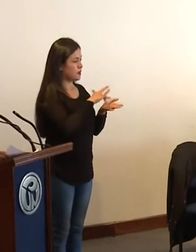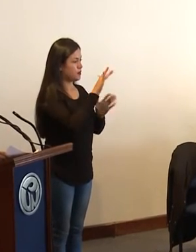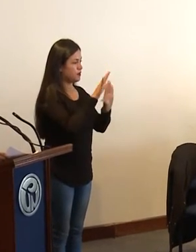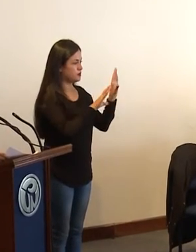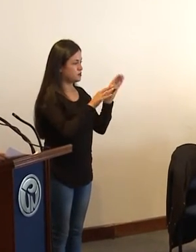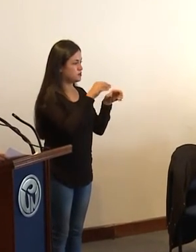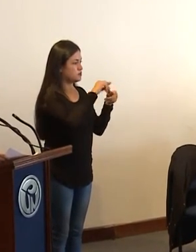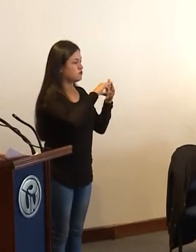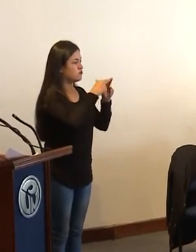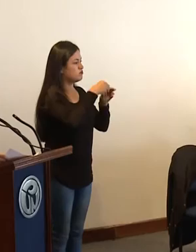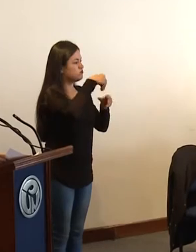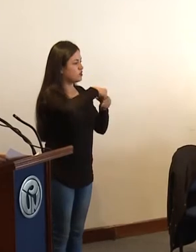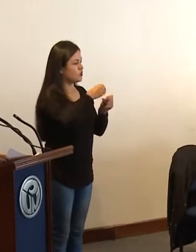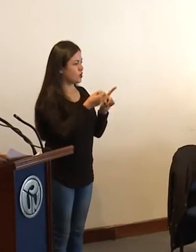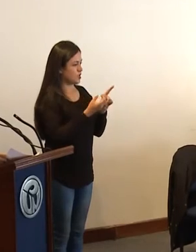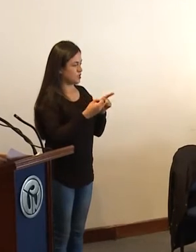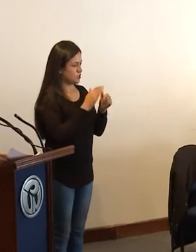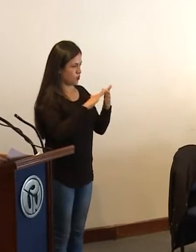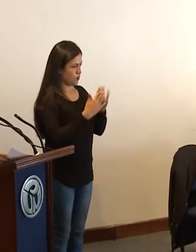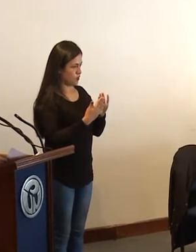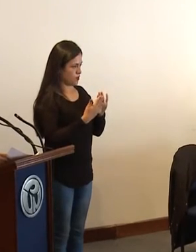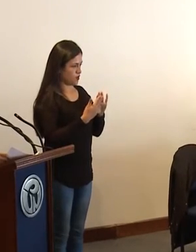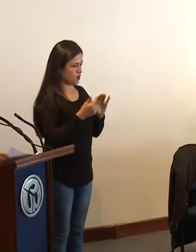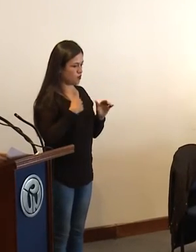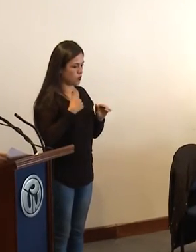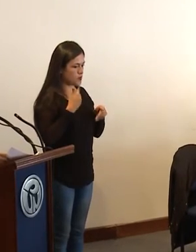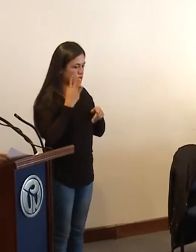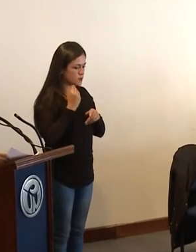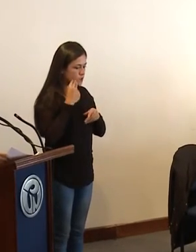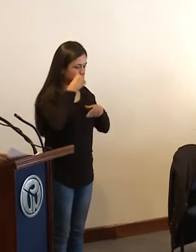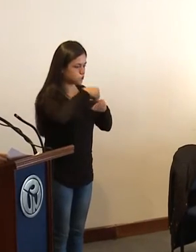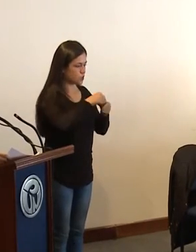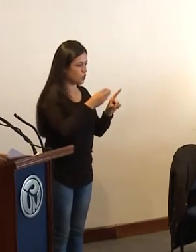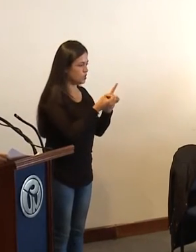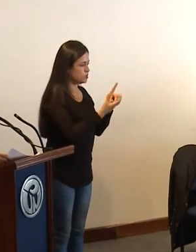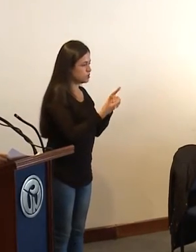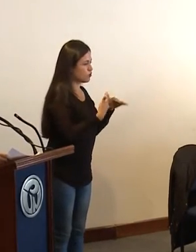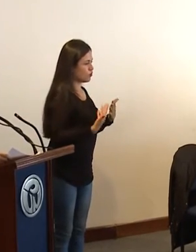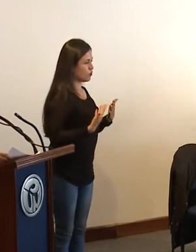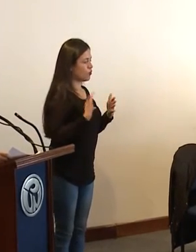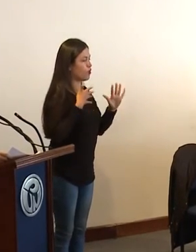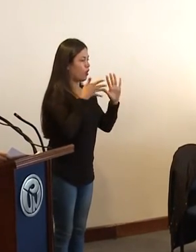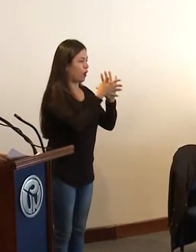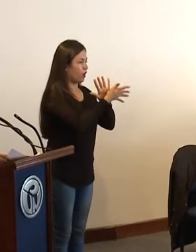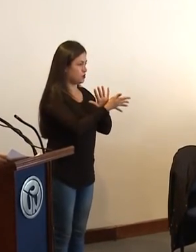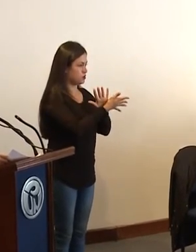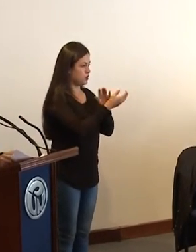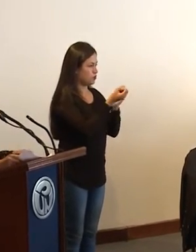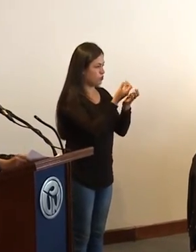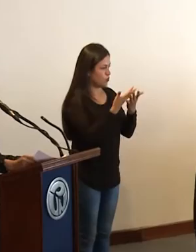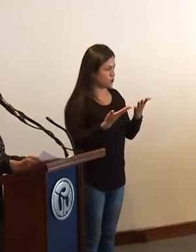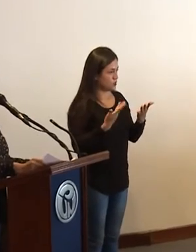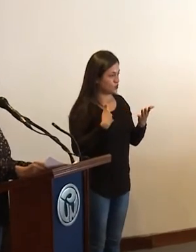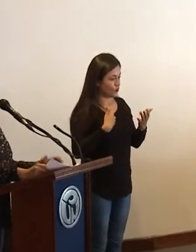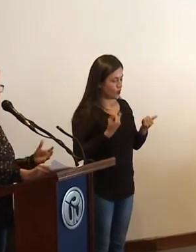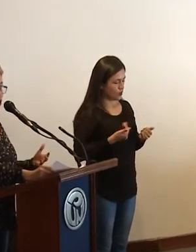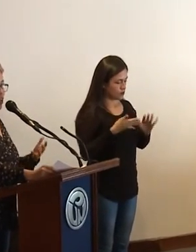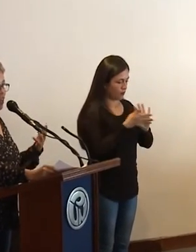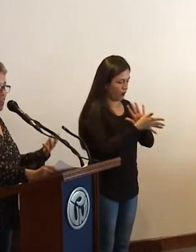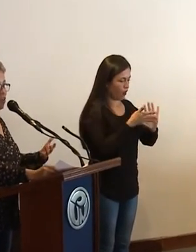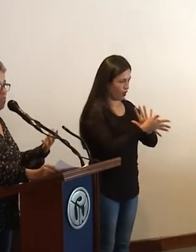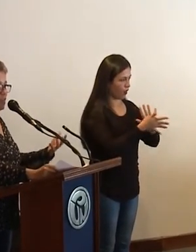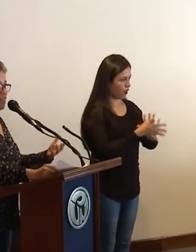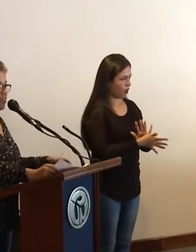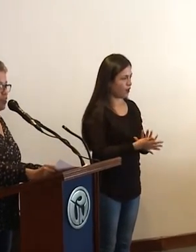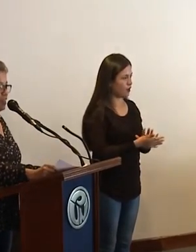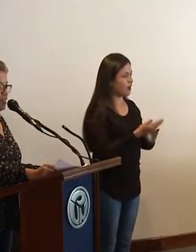en la licenciatura, por eso de educación comunitaria, por eso muchas de las cosas que aquí recojo son